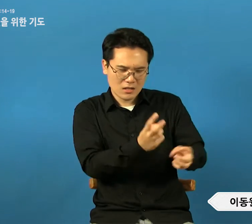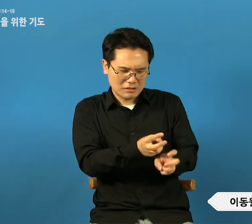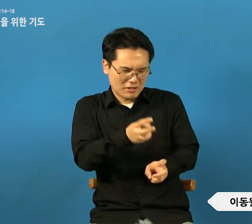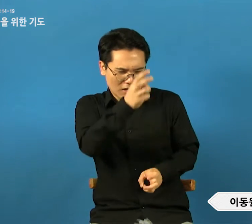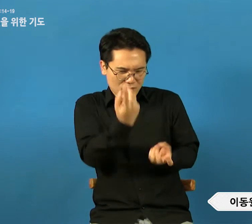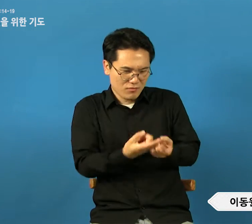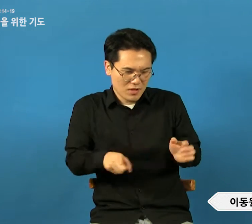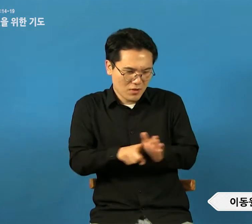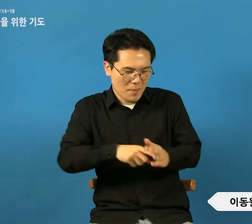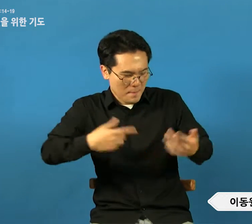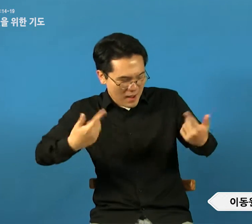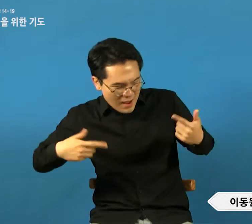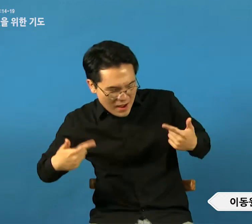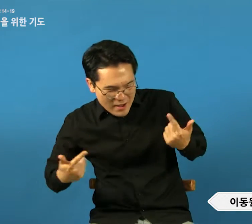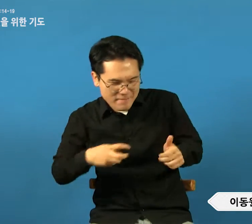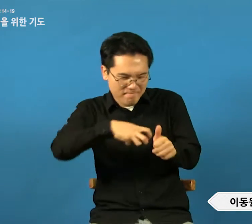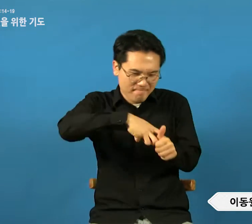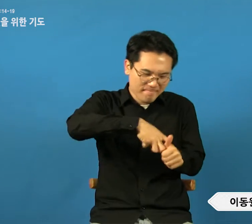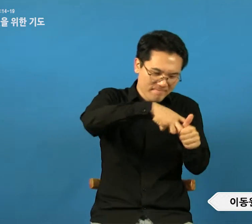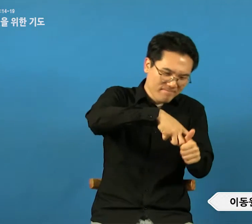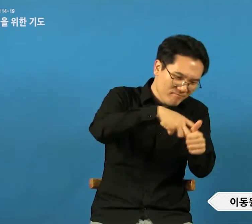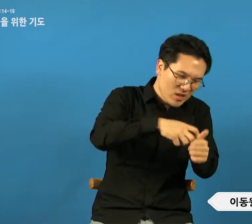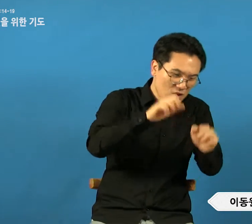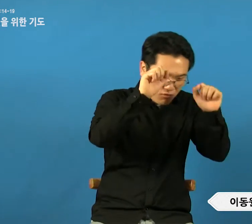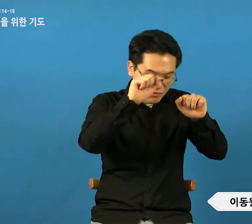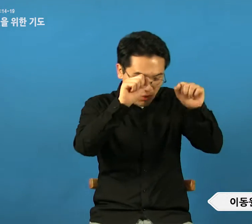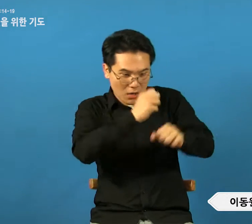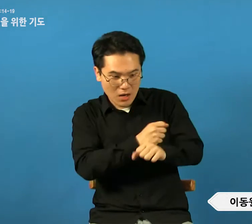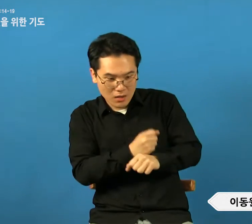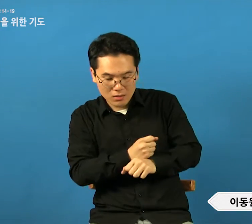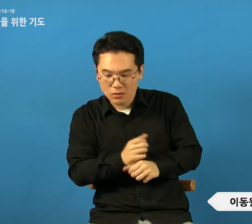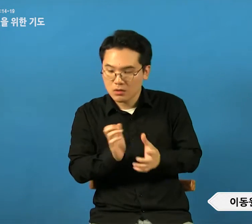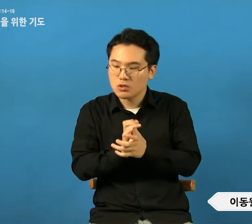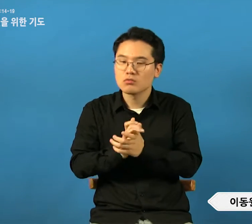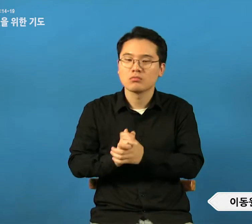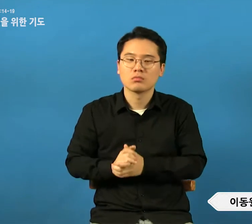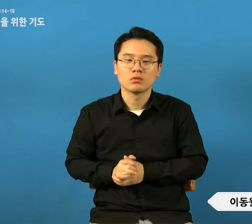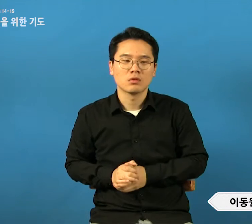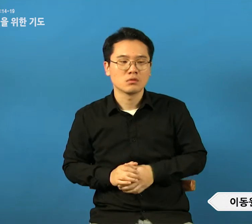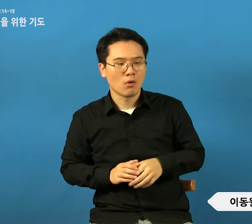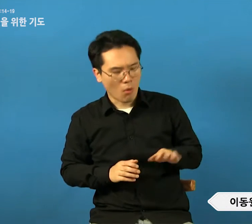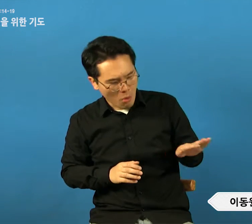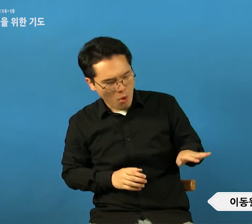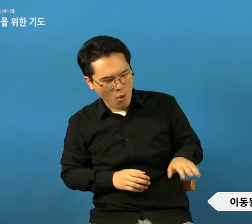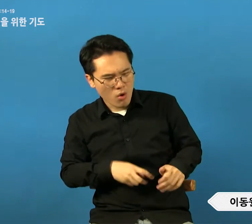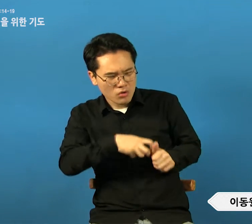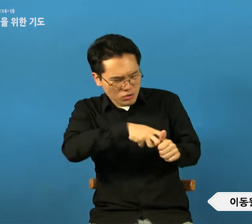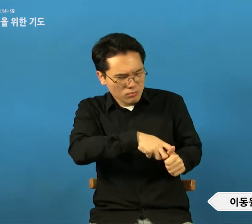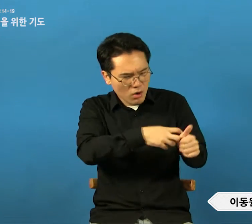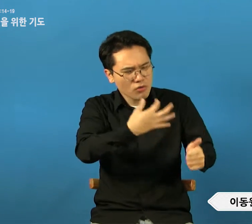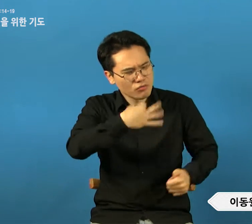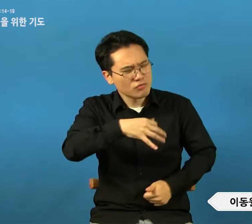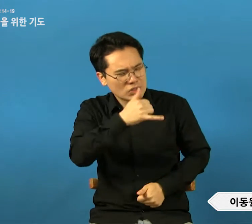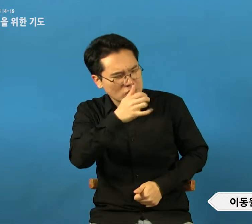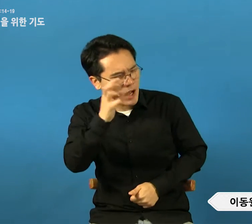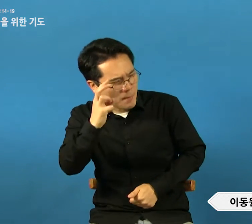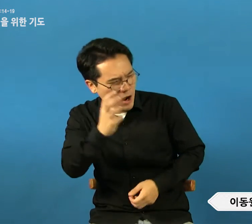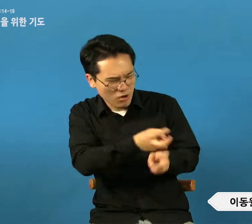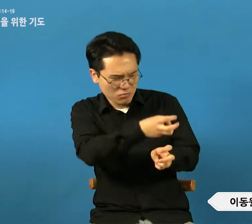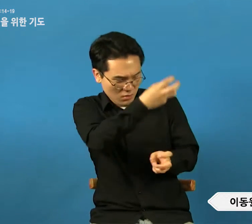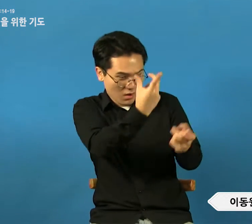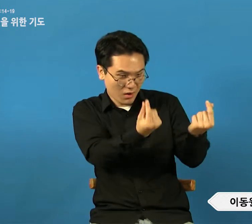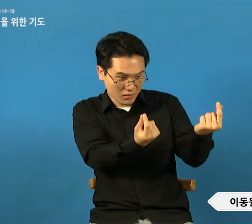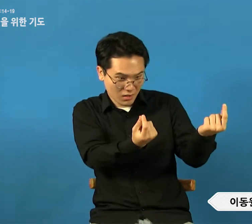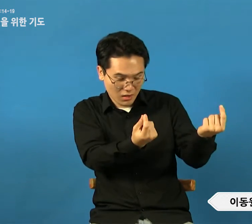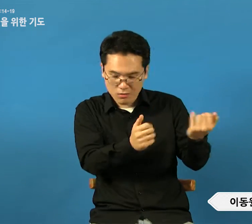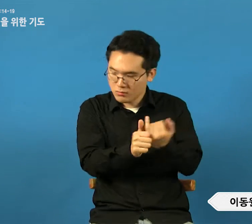말을 하자 친구가 승마가 효과가 있기는 있는 모양이군요. 대답하자 남편이 이렇게 말했다고